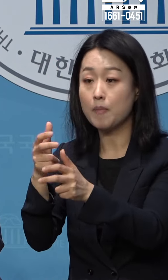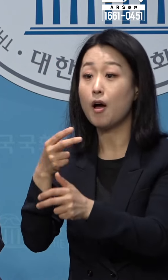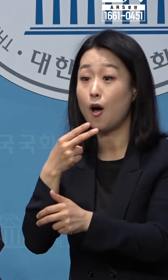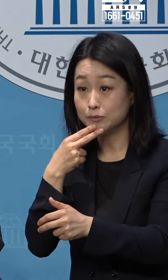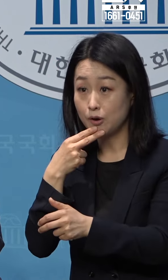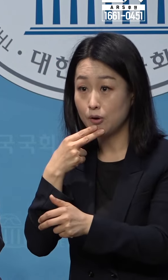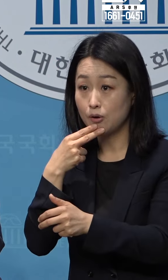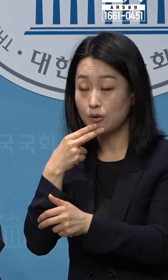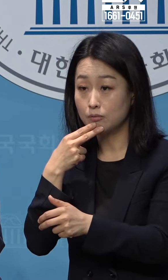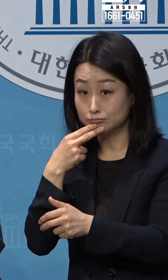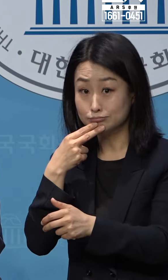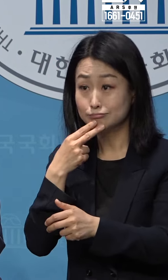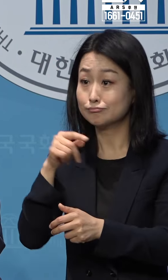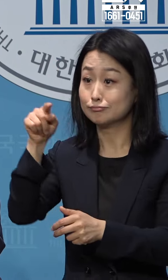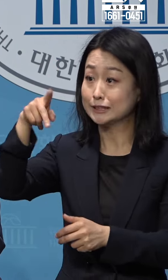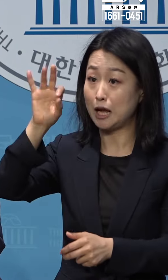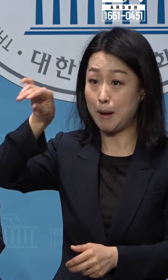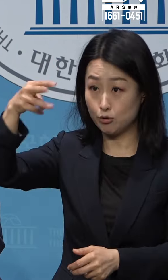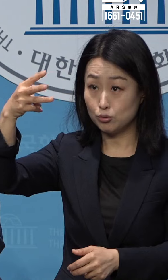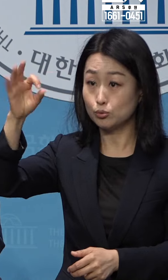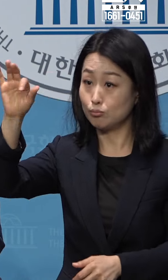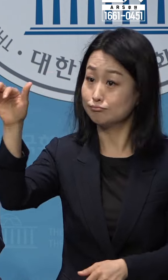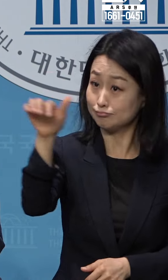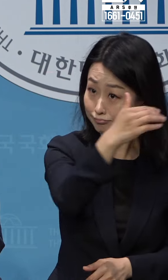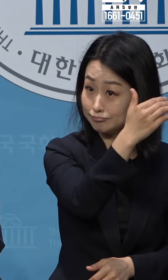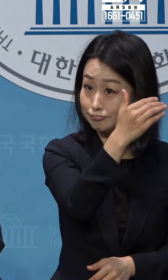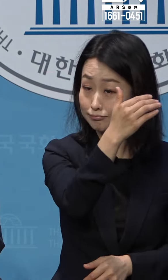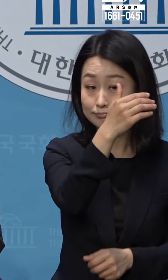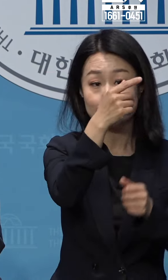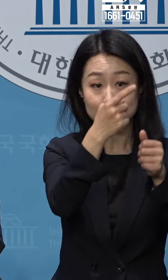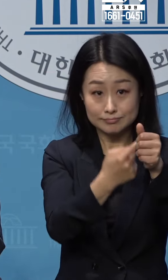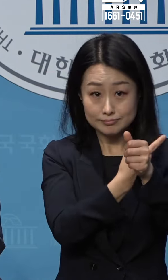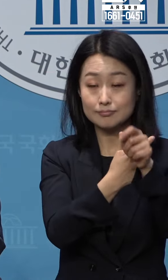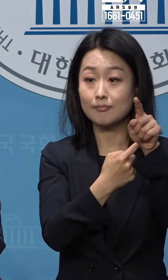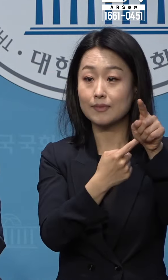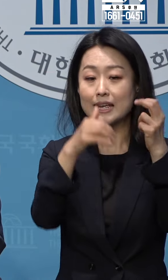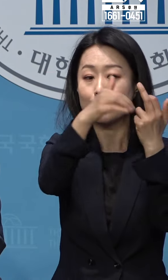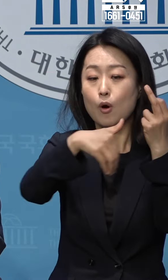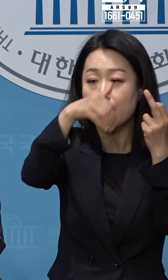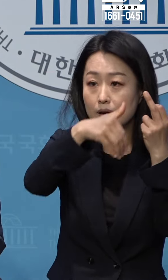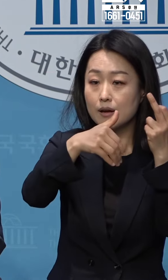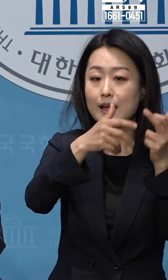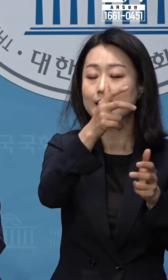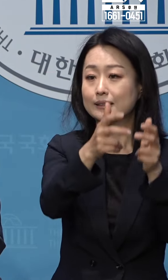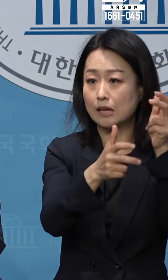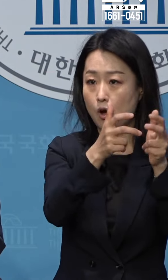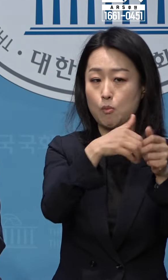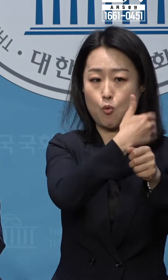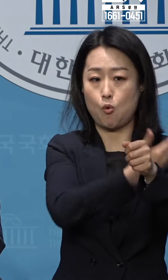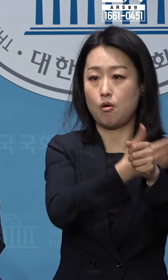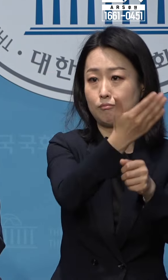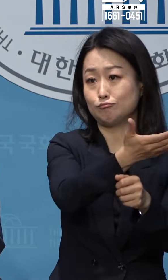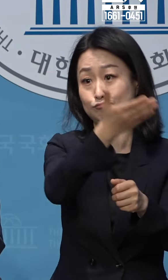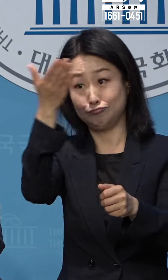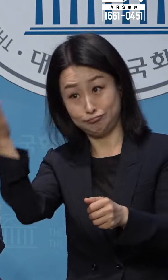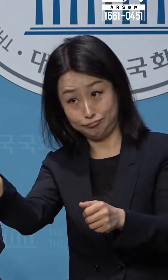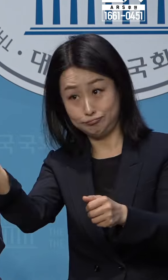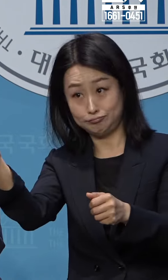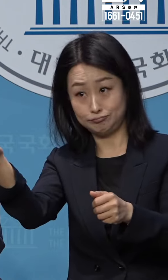없었더라도 쌍방울이 500만 불을 지급했기 때문에 쌍방울과 북한 조선 아태